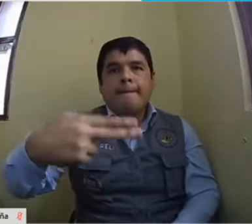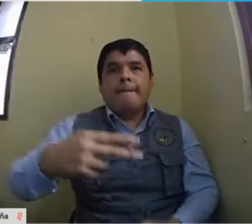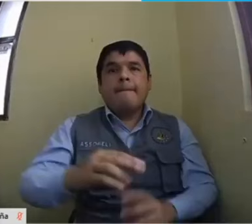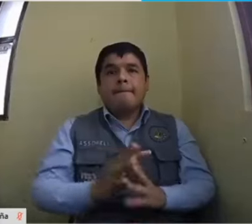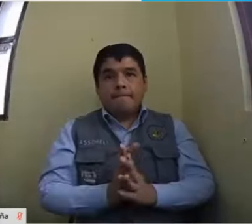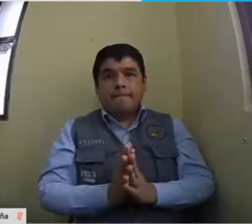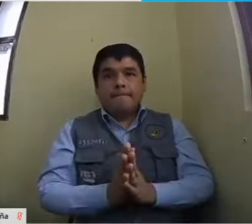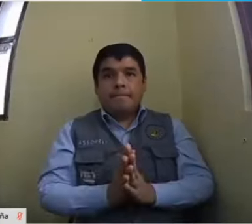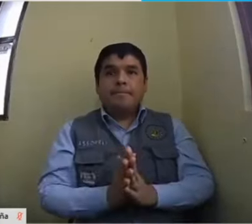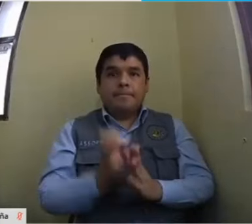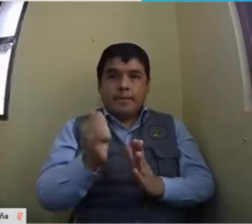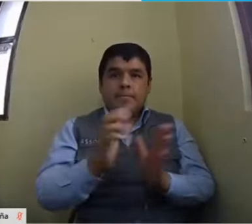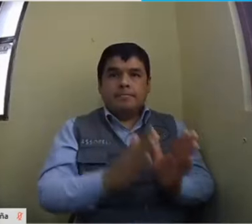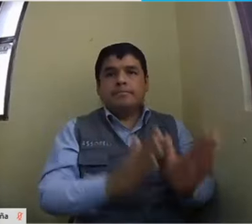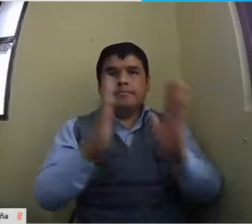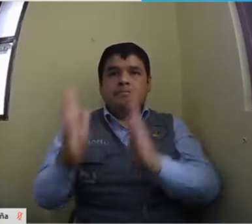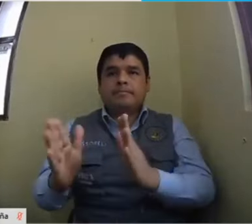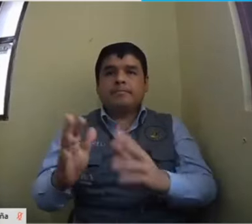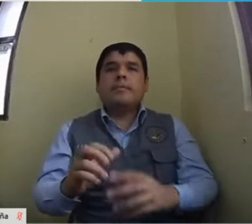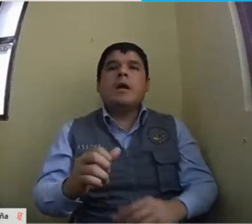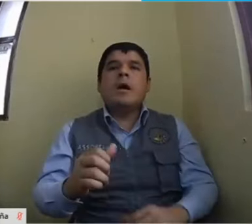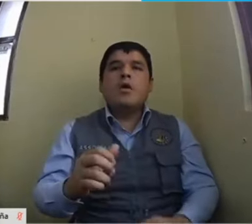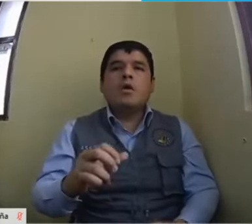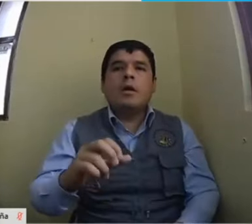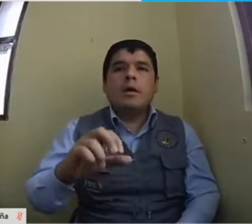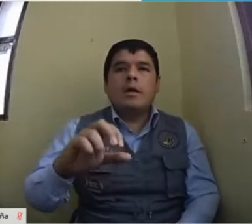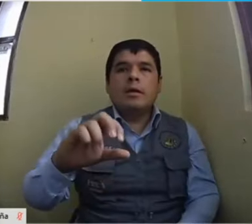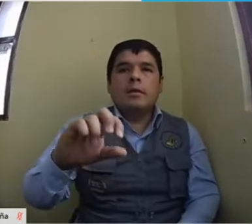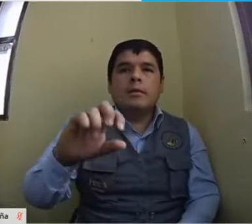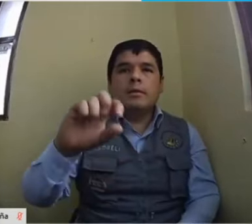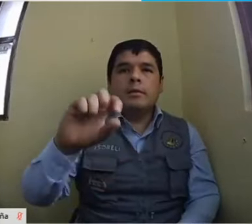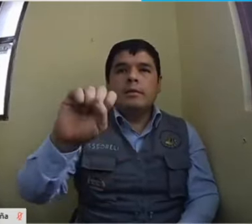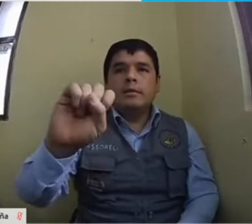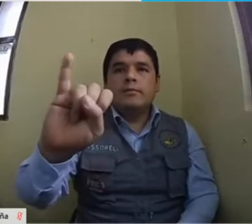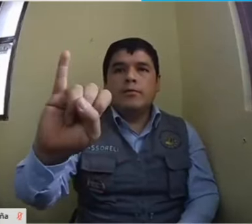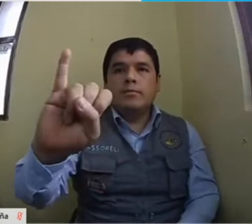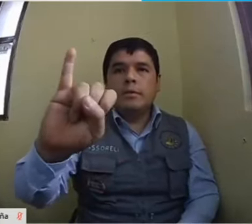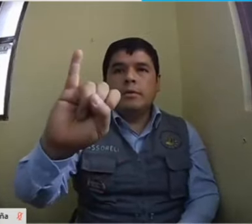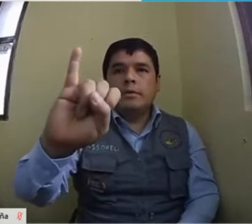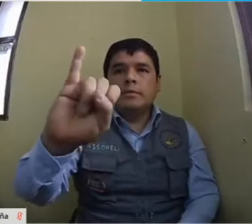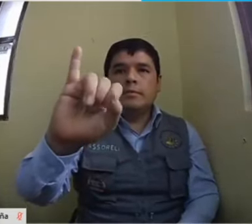de esta forma.